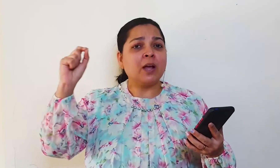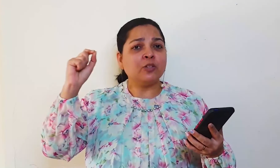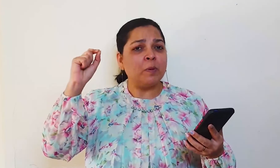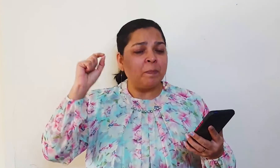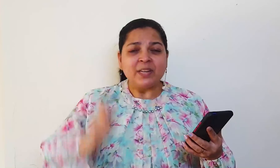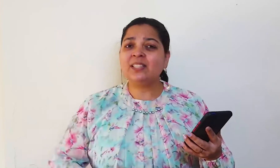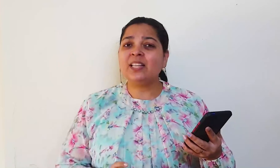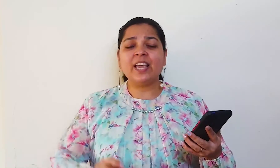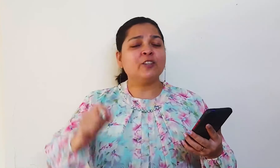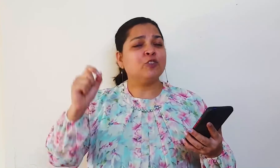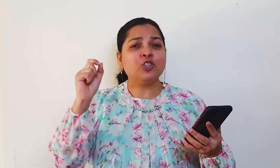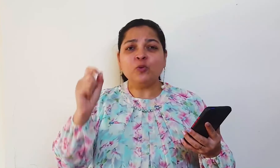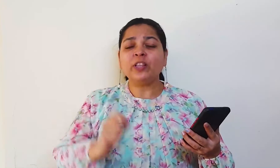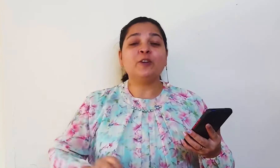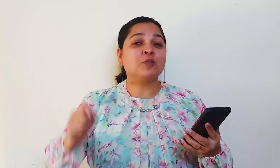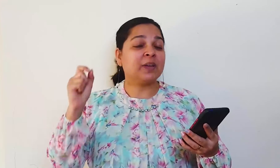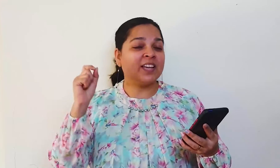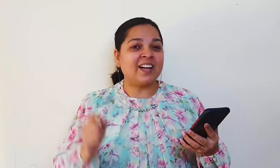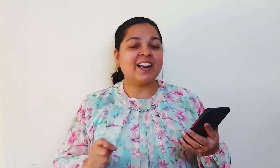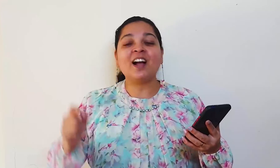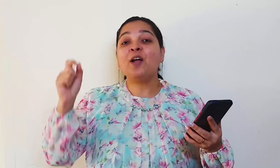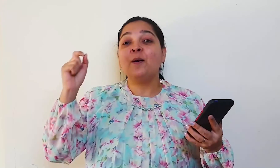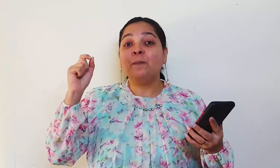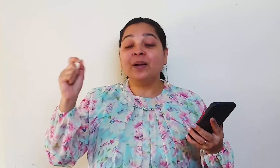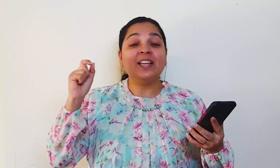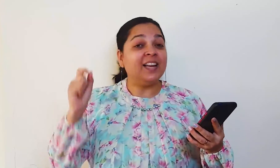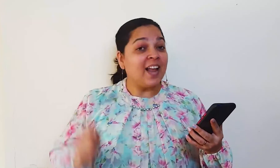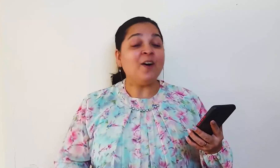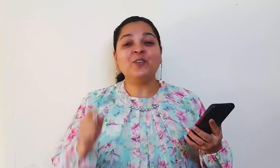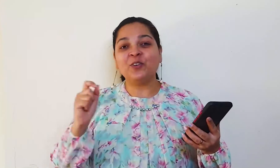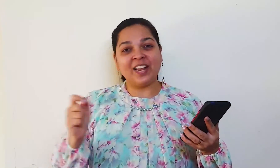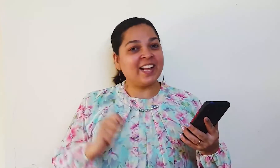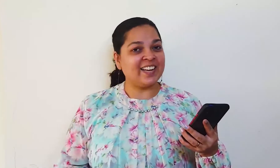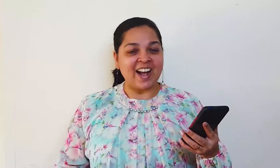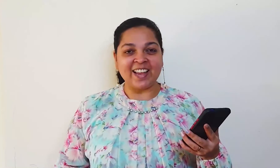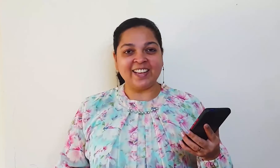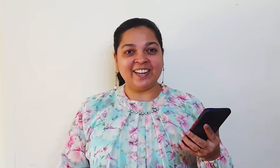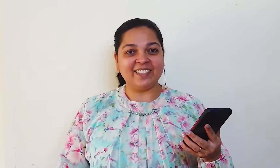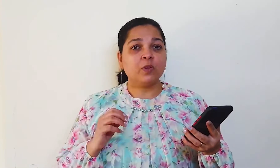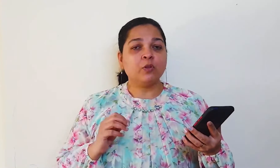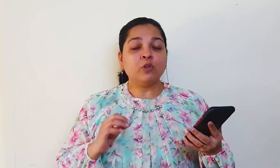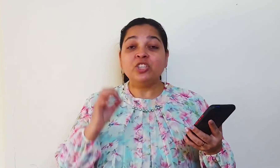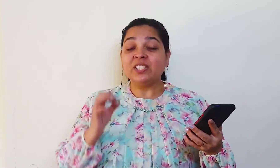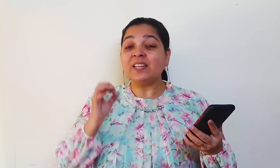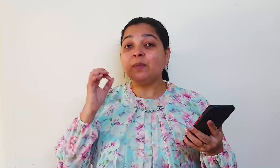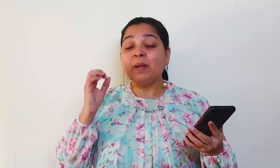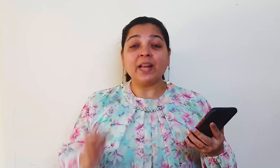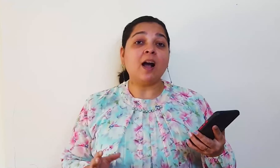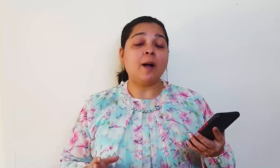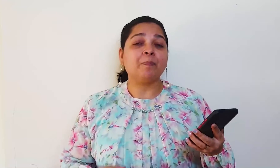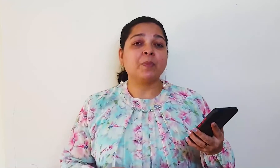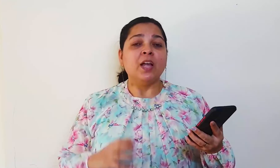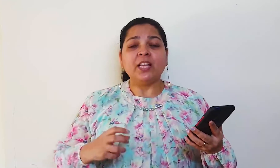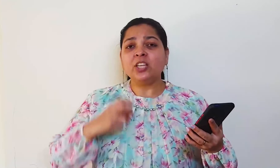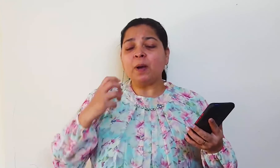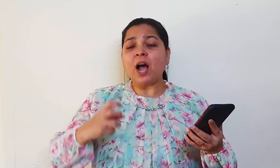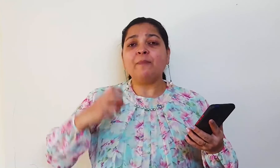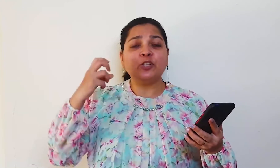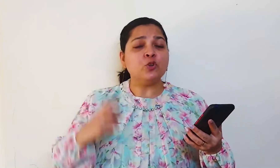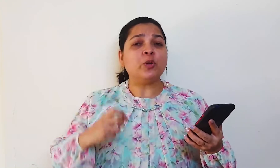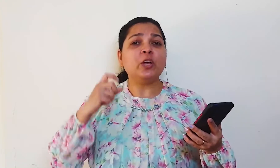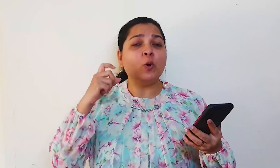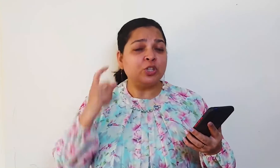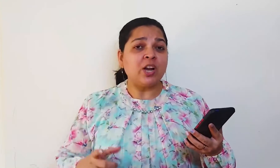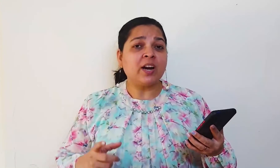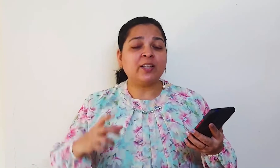थाल्छ। याद गर्नुहोस्, परमेश्वर र उहाँको वचन के हुनुहुन्छ त? एक हुनुहुन्छ। जब त्यो परिस्थितिसँग मिल्ने वचनलाई बोल्दै